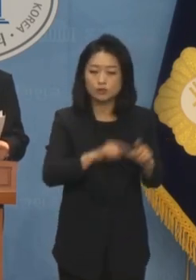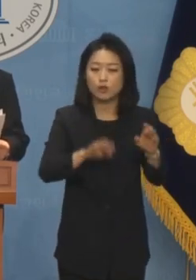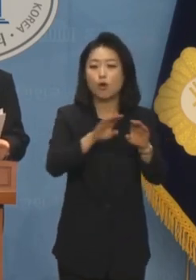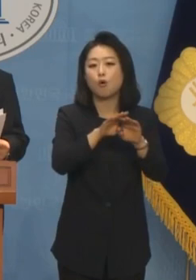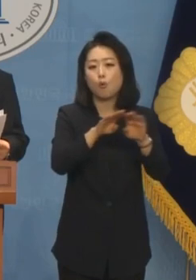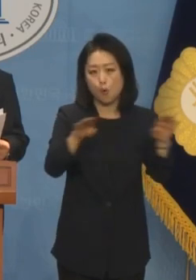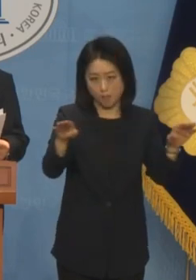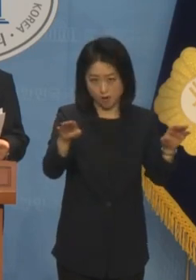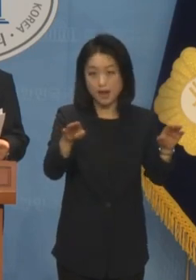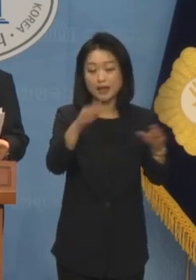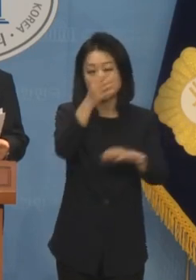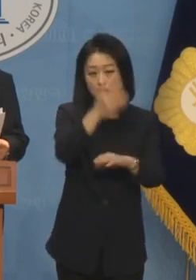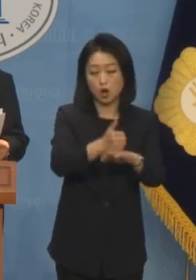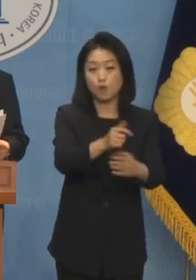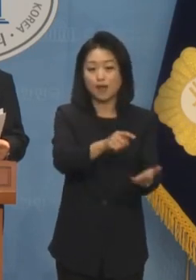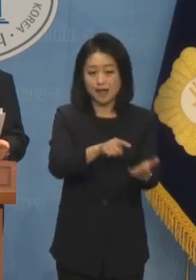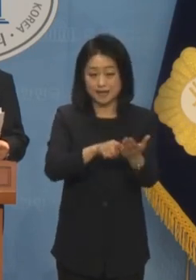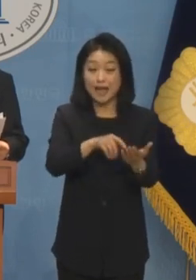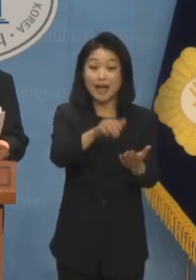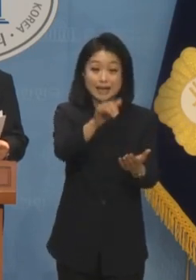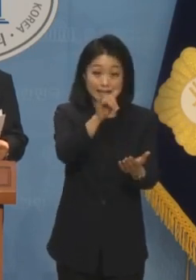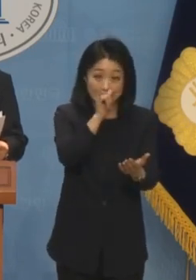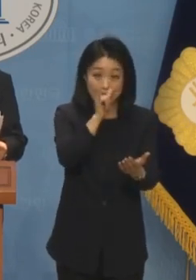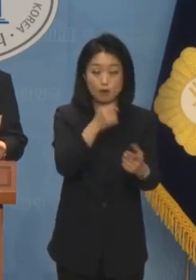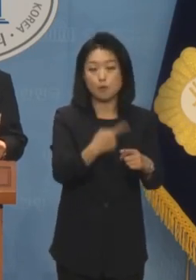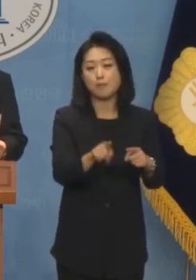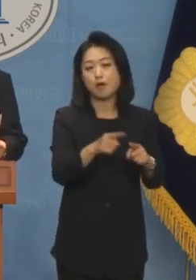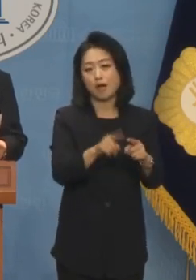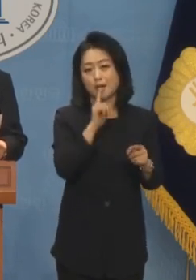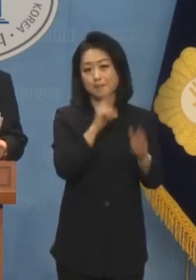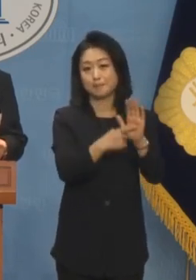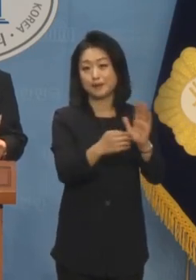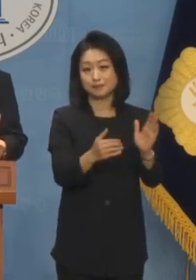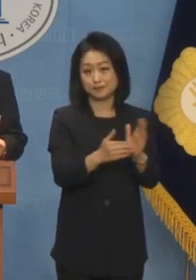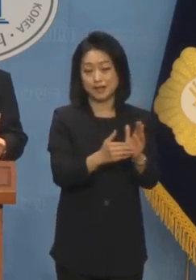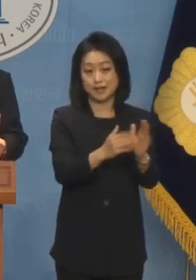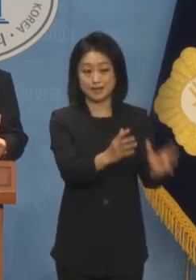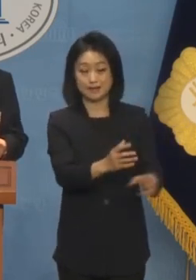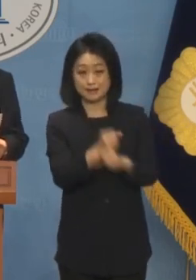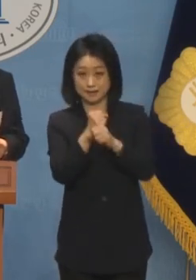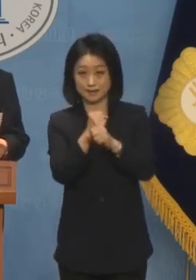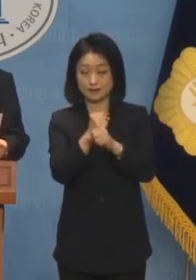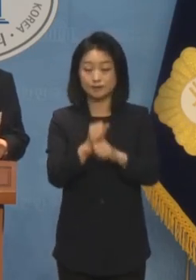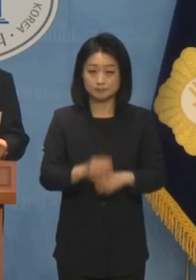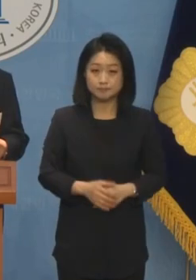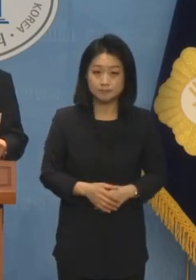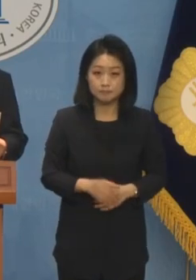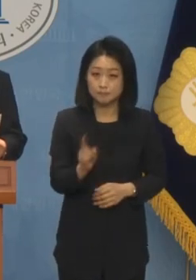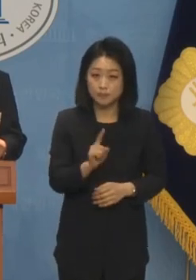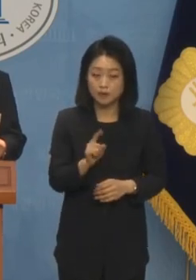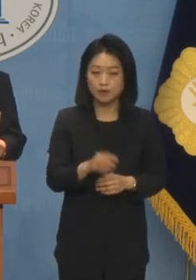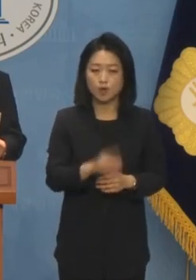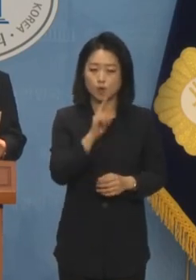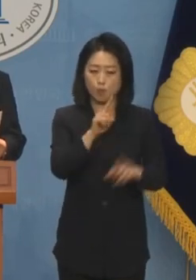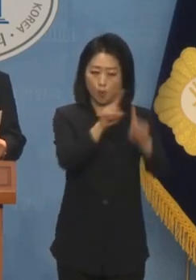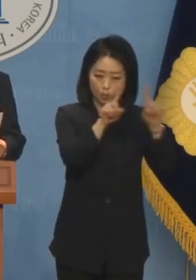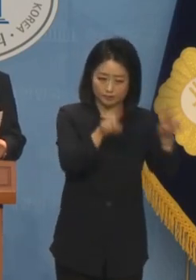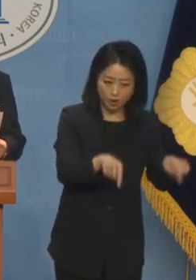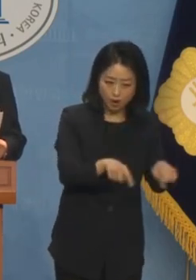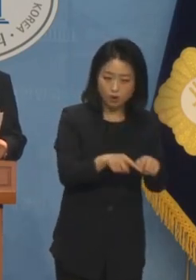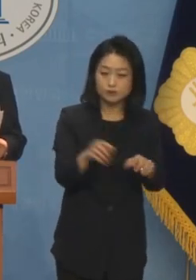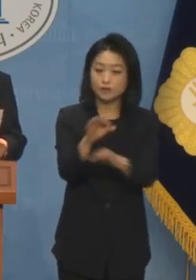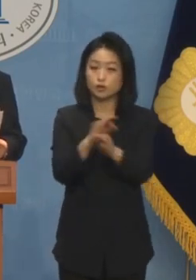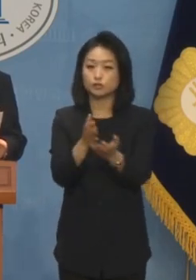결과를 가져다 줄 수 있을 것이라고 지적했습니다. 이렇듯 수많은 보고서와